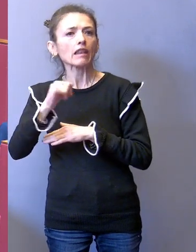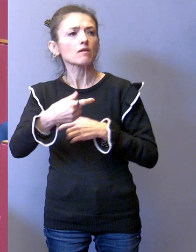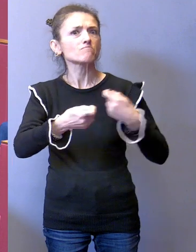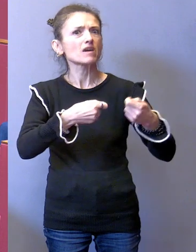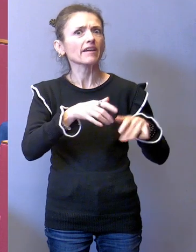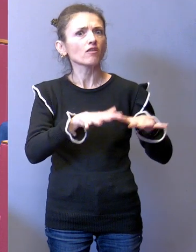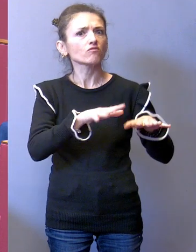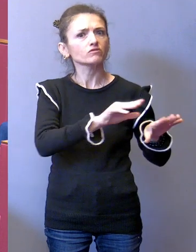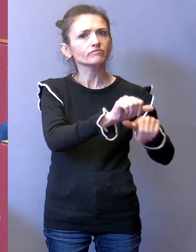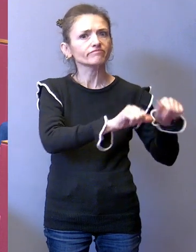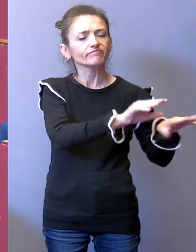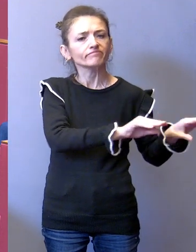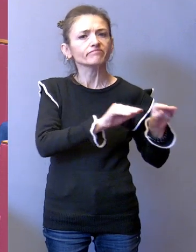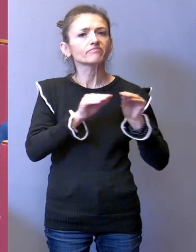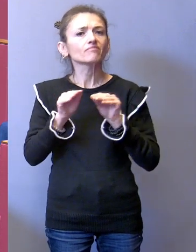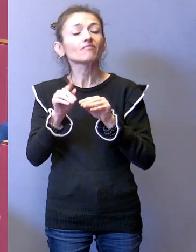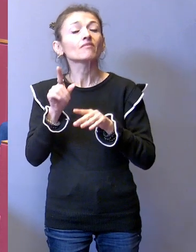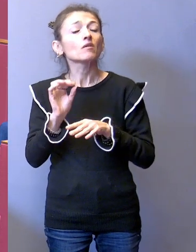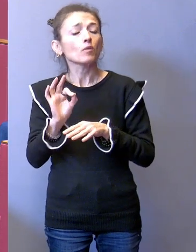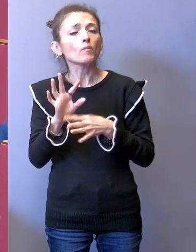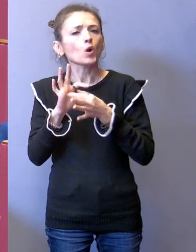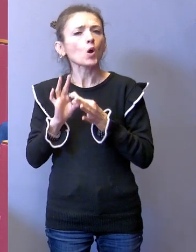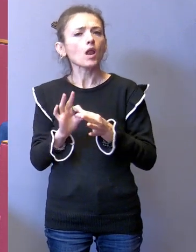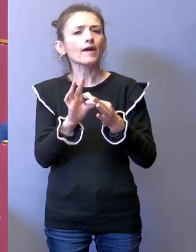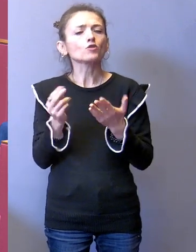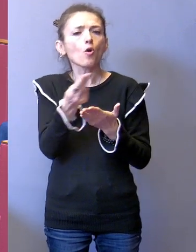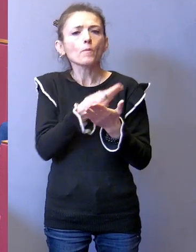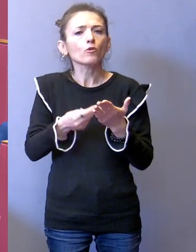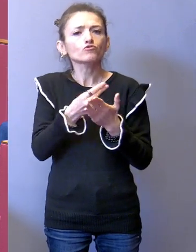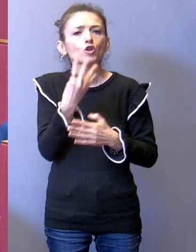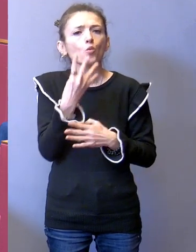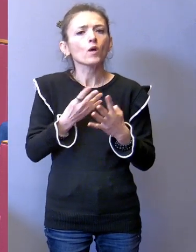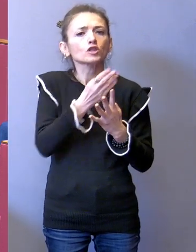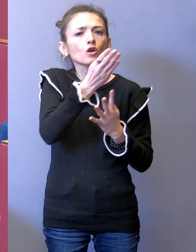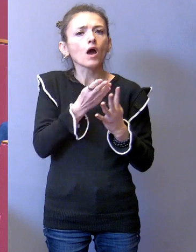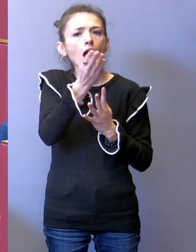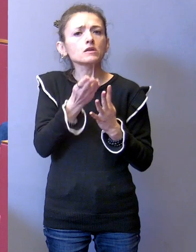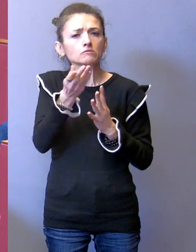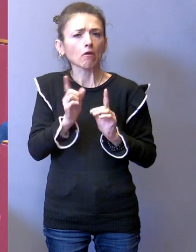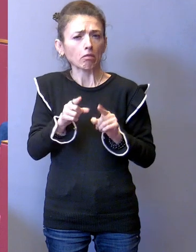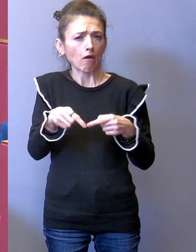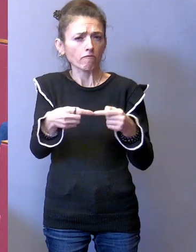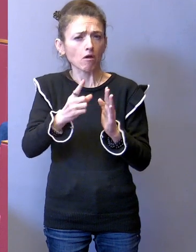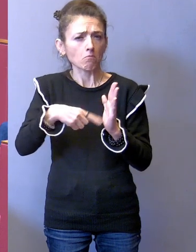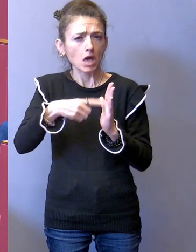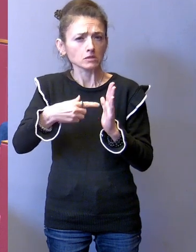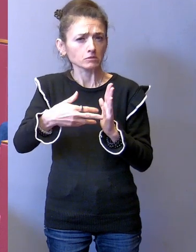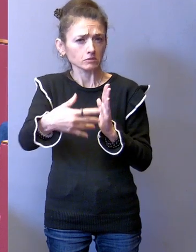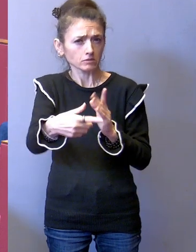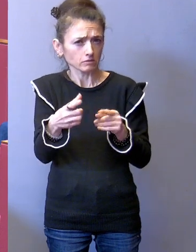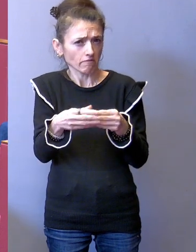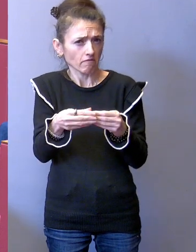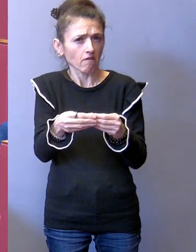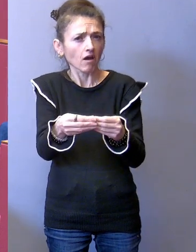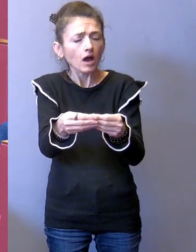in merita la nuova realizzazione del progetto 4 Assi che si dovrà realizzare credo nei prossimi mesi si ci preoccupava